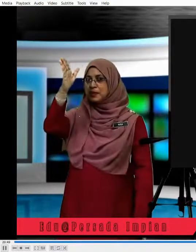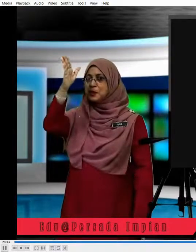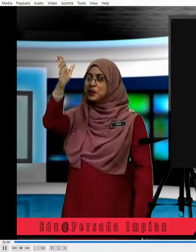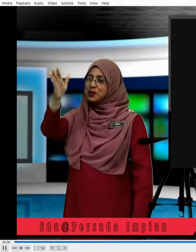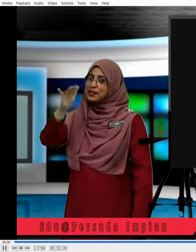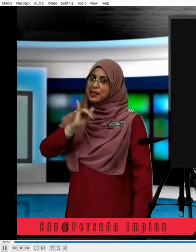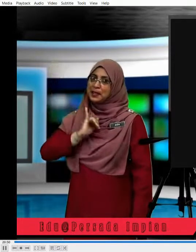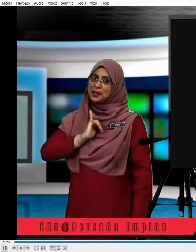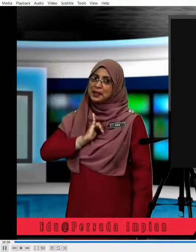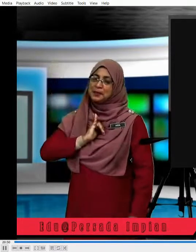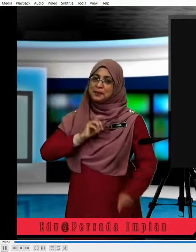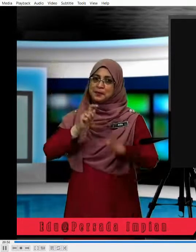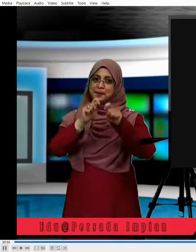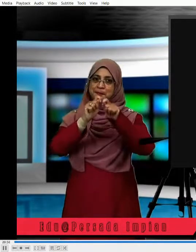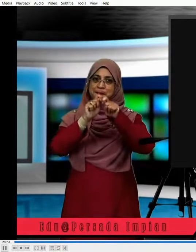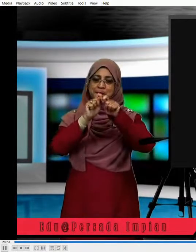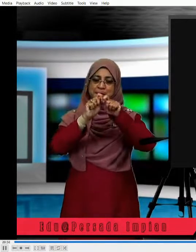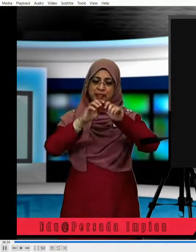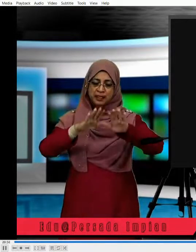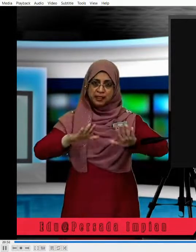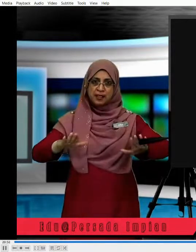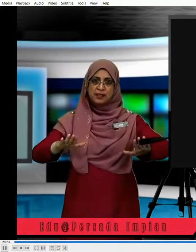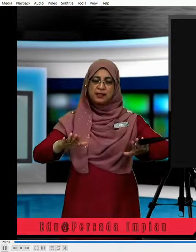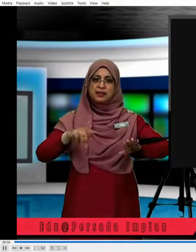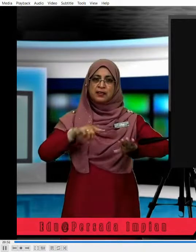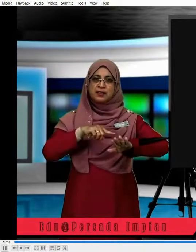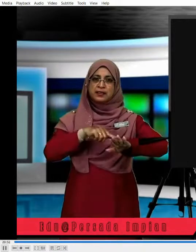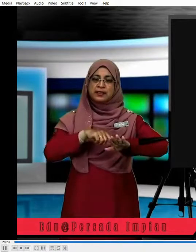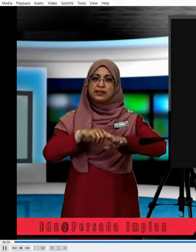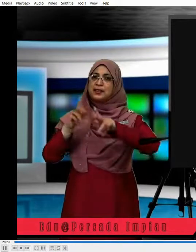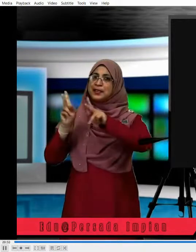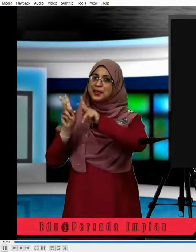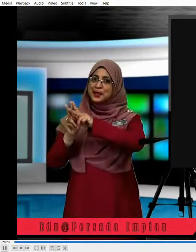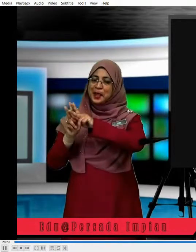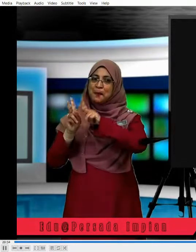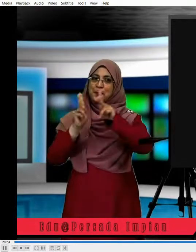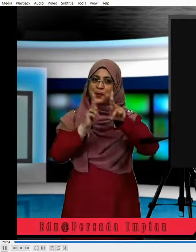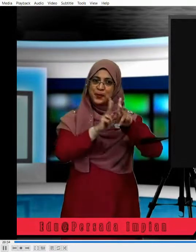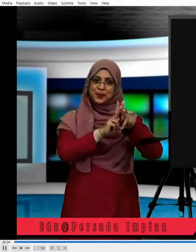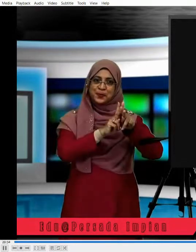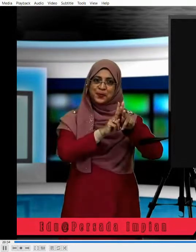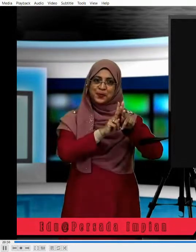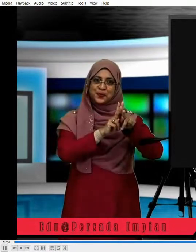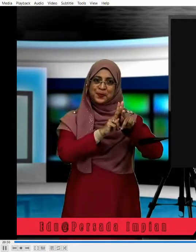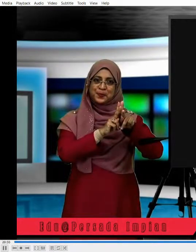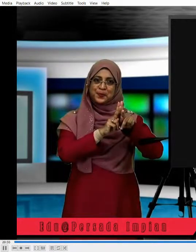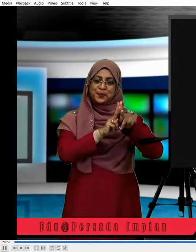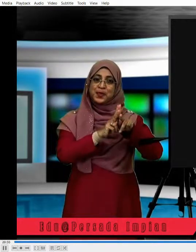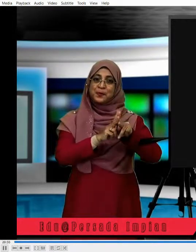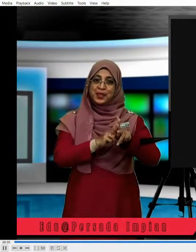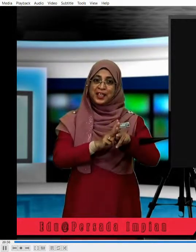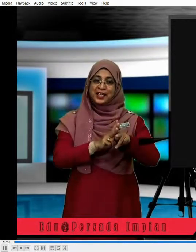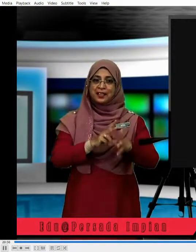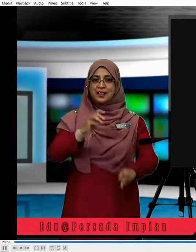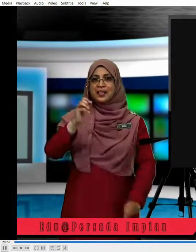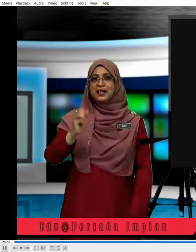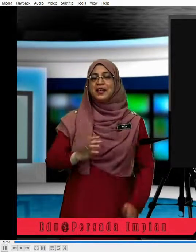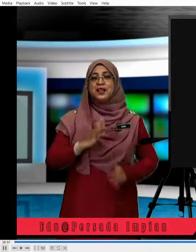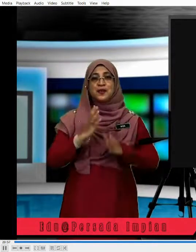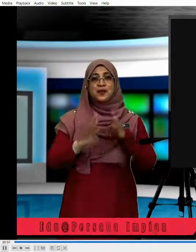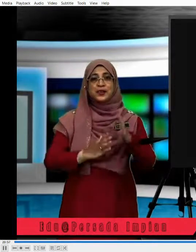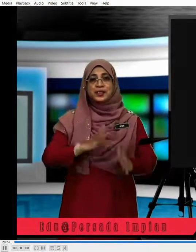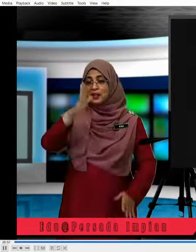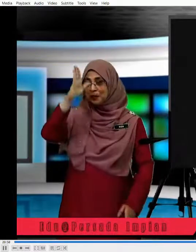Hai Datuk Saya tinggal di kampung Ayo meneh